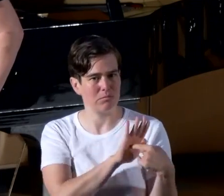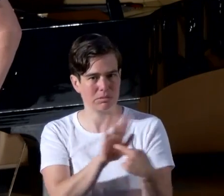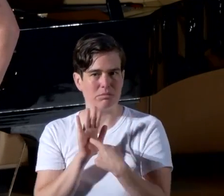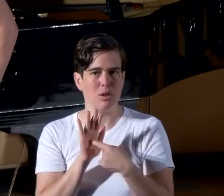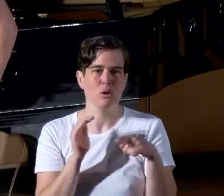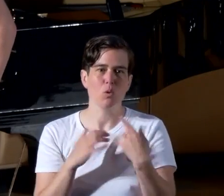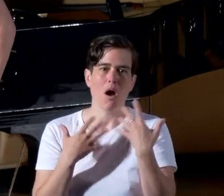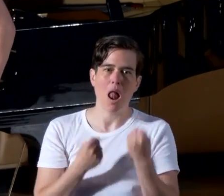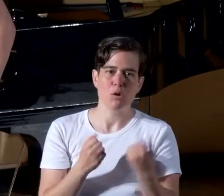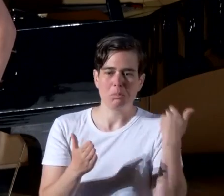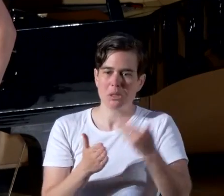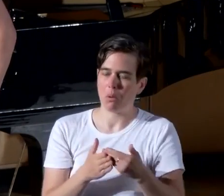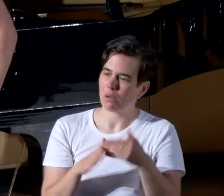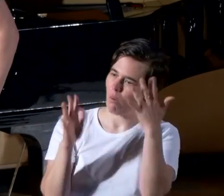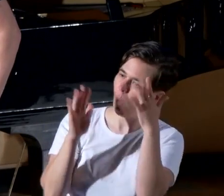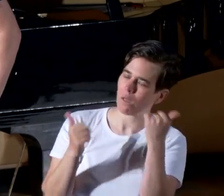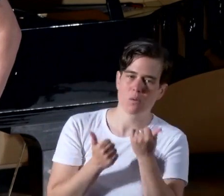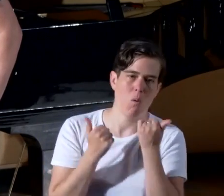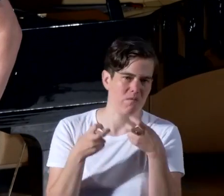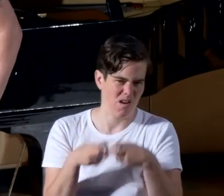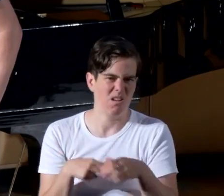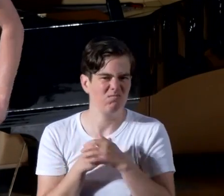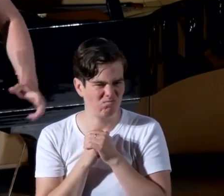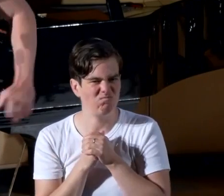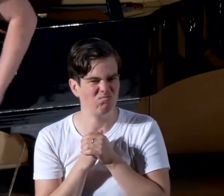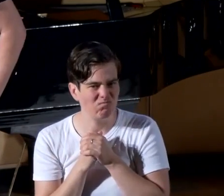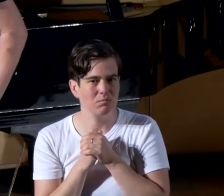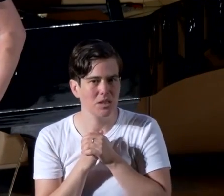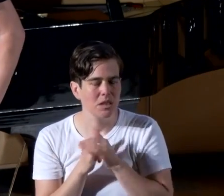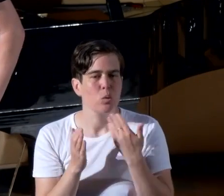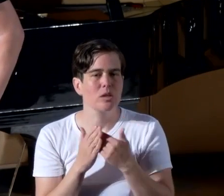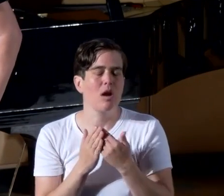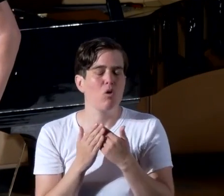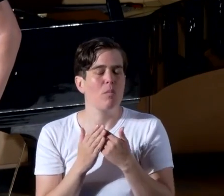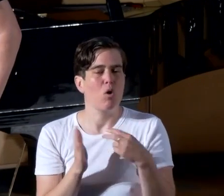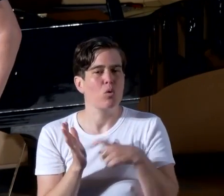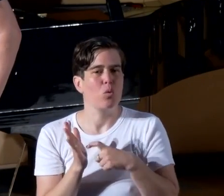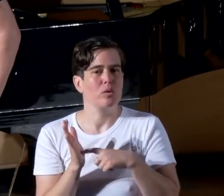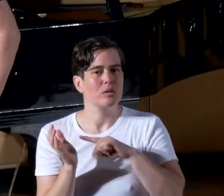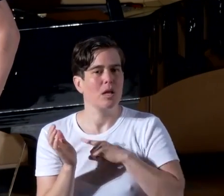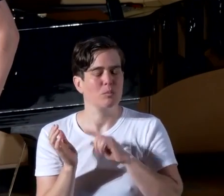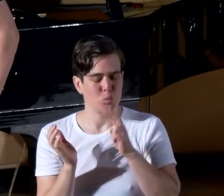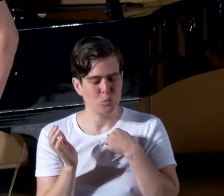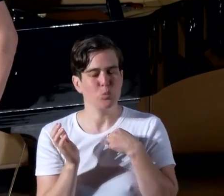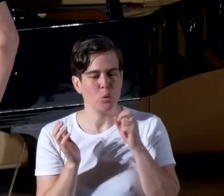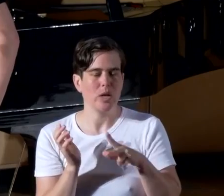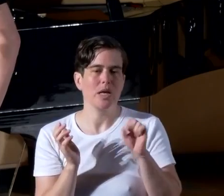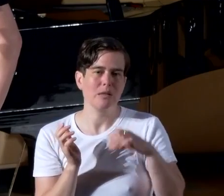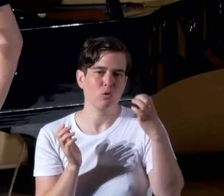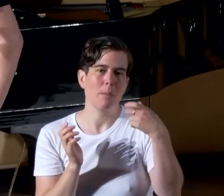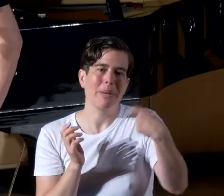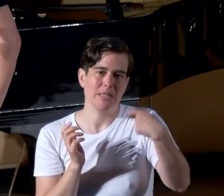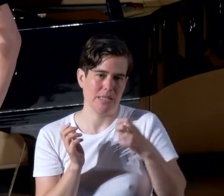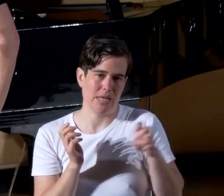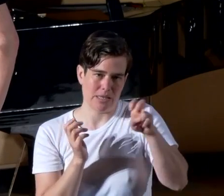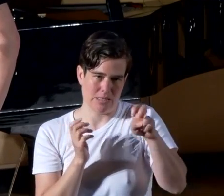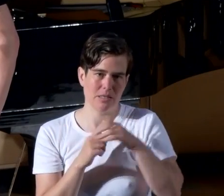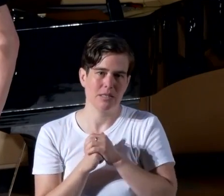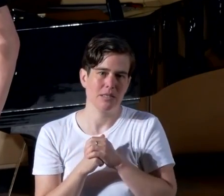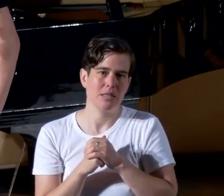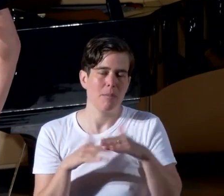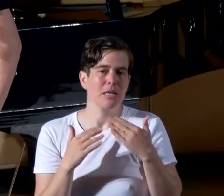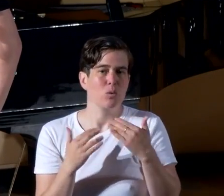mich begeistert und begeistert mich immer noch. Und das war auch ein wichtiger Grund, warum ich Präsident geworden bin. Aber der Umstand, dass wir diesen Kampf